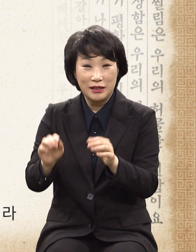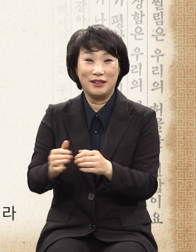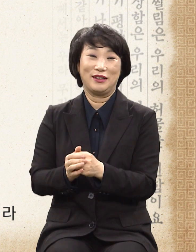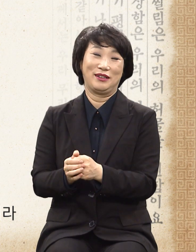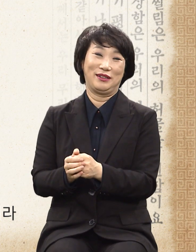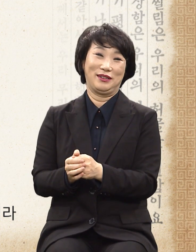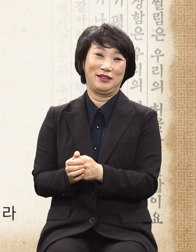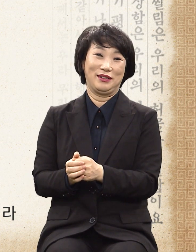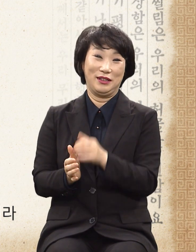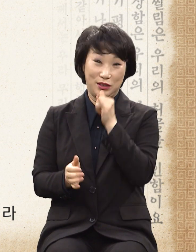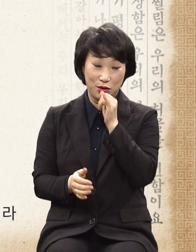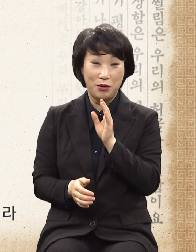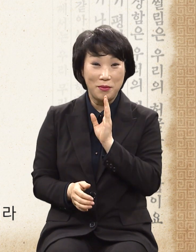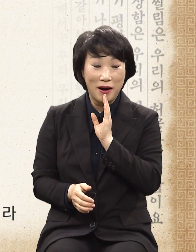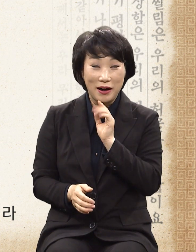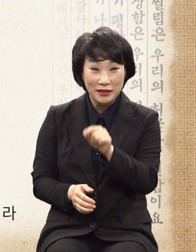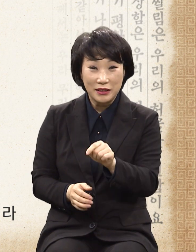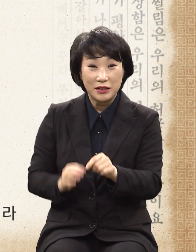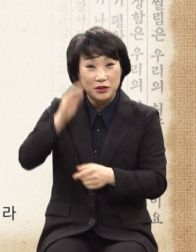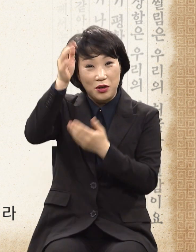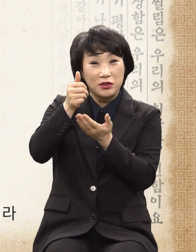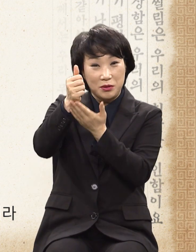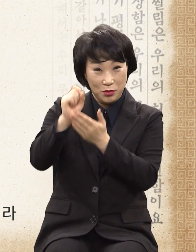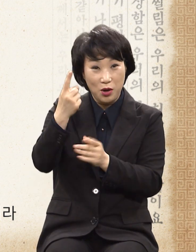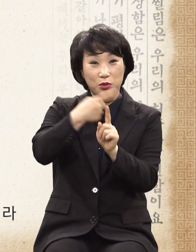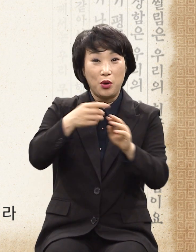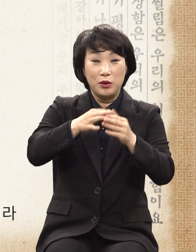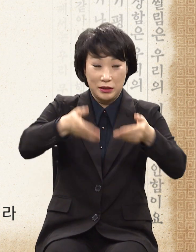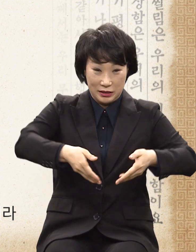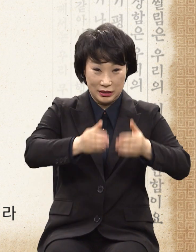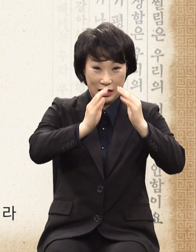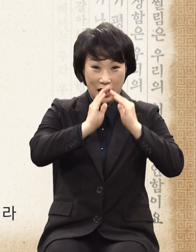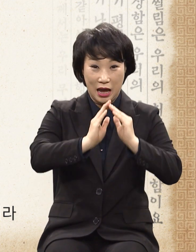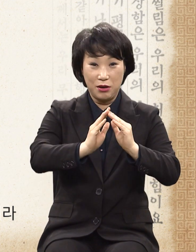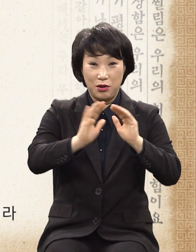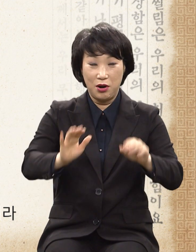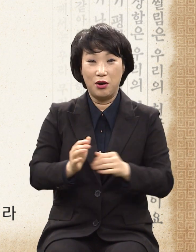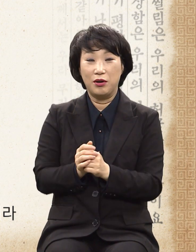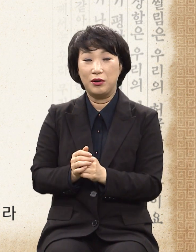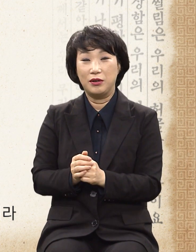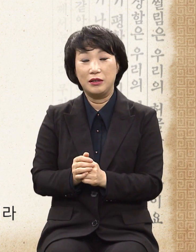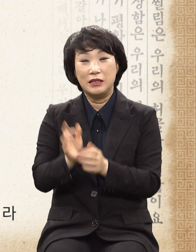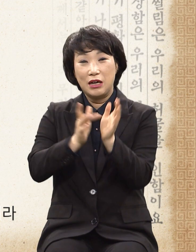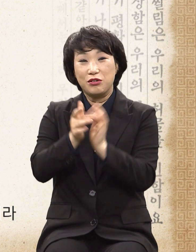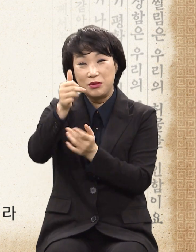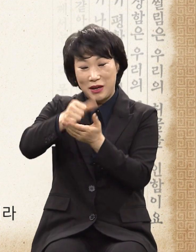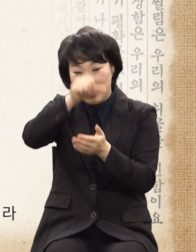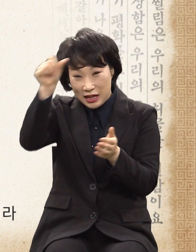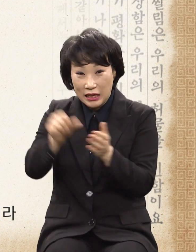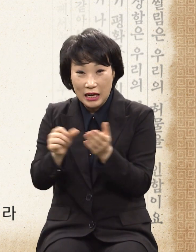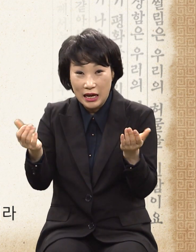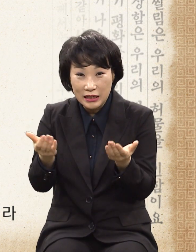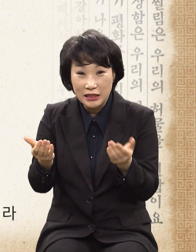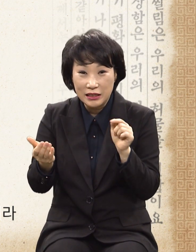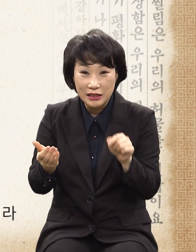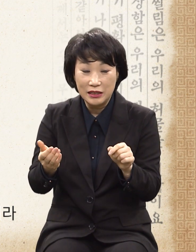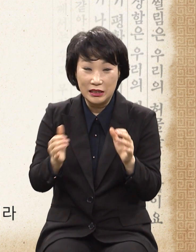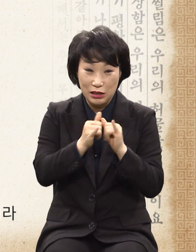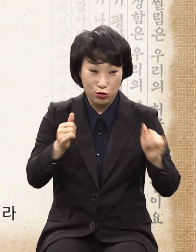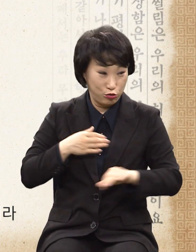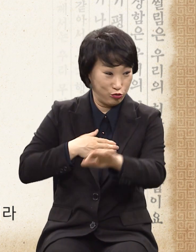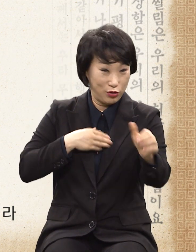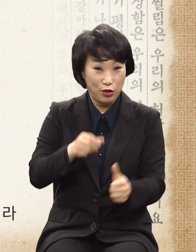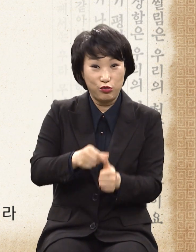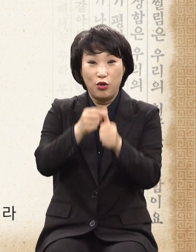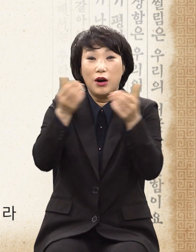하기 위해서 성령으로 교회를 세우시고 자기 생애의 사역을 인류